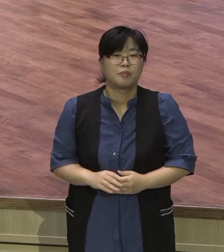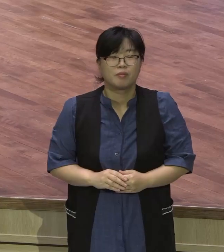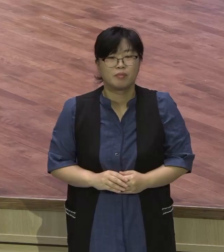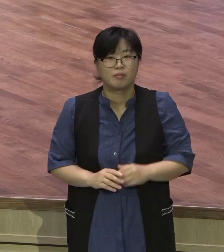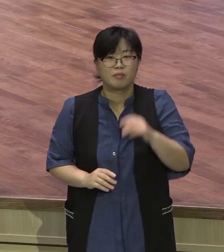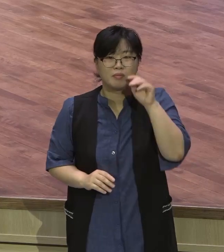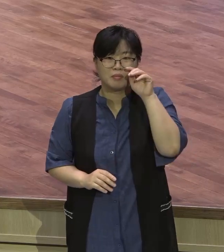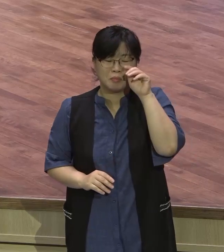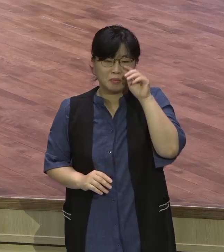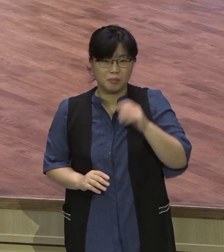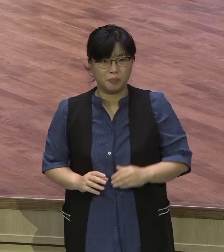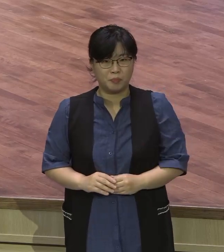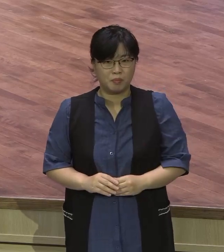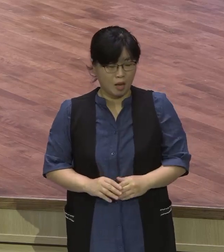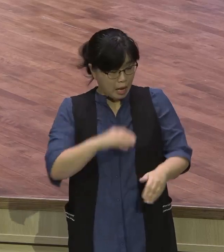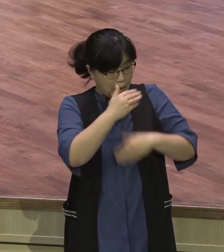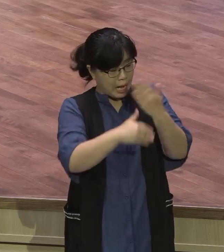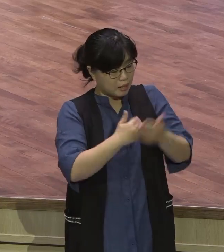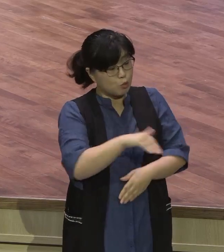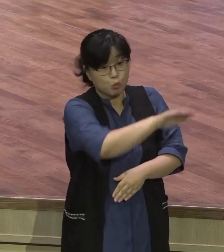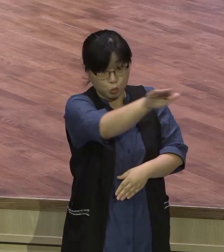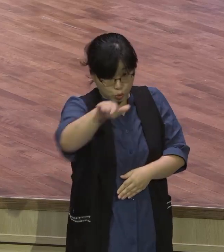아시고 피로를 다 주신다.